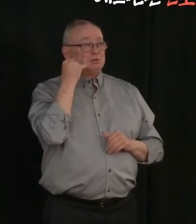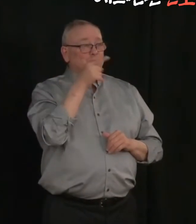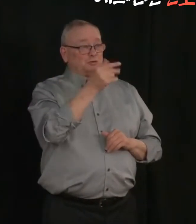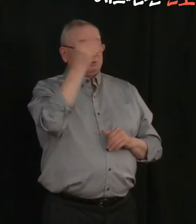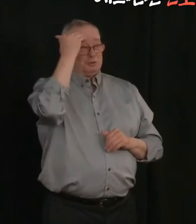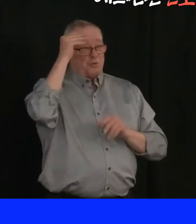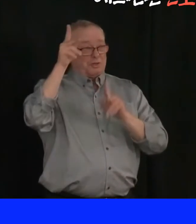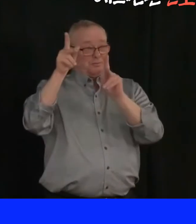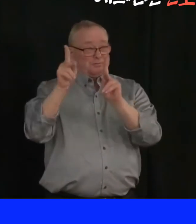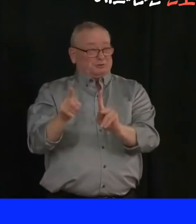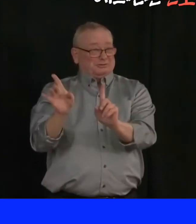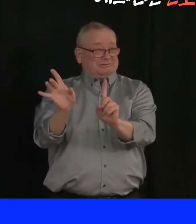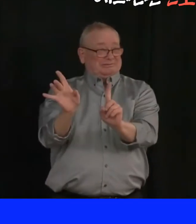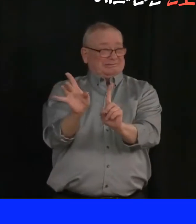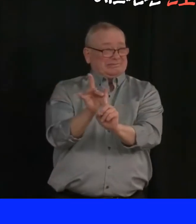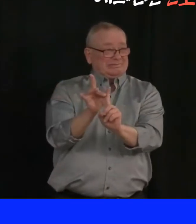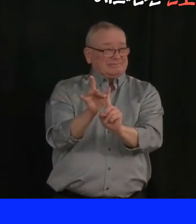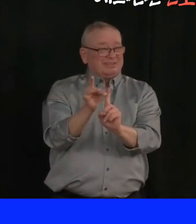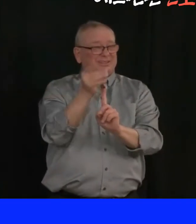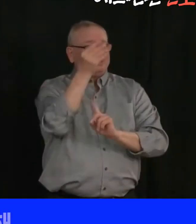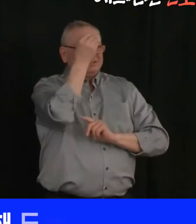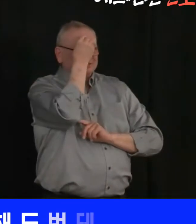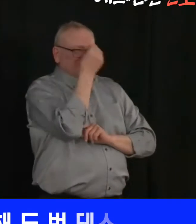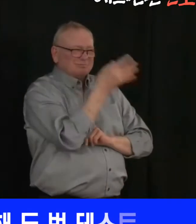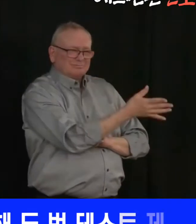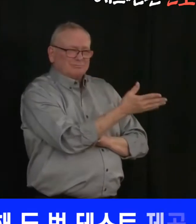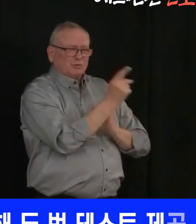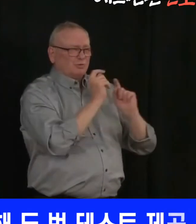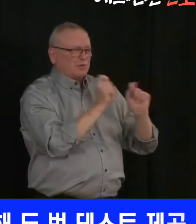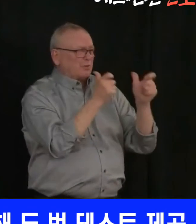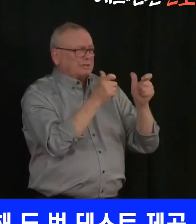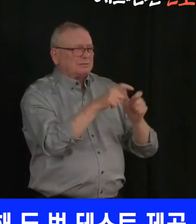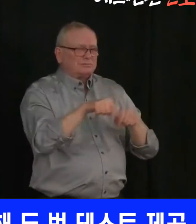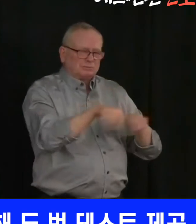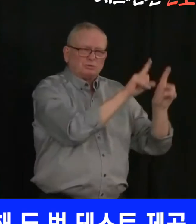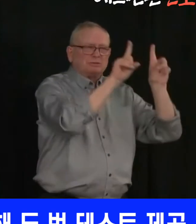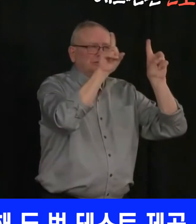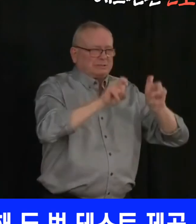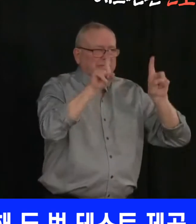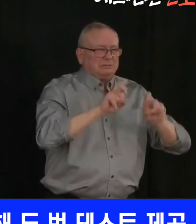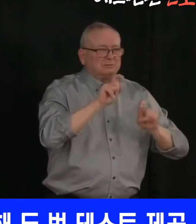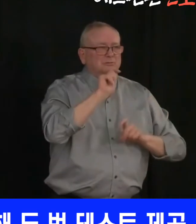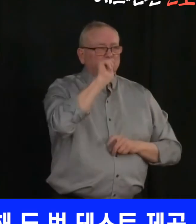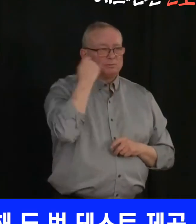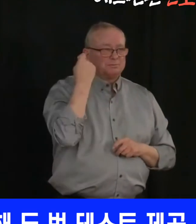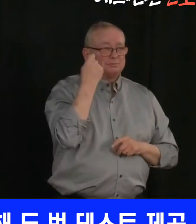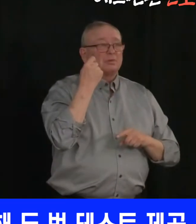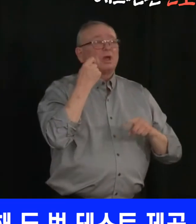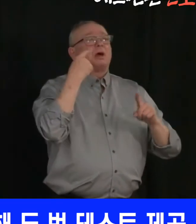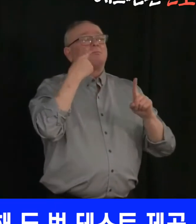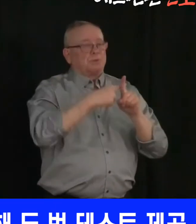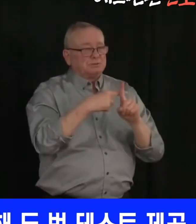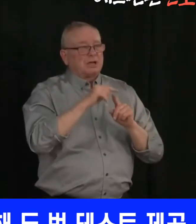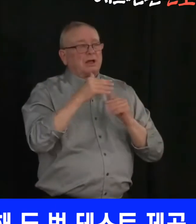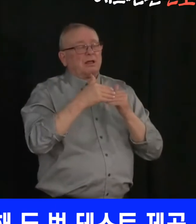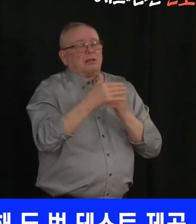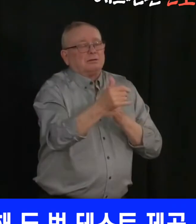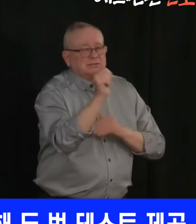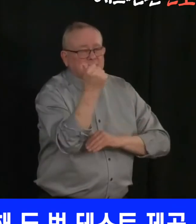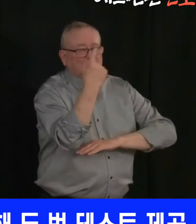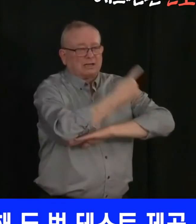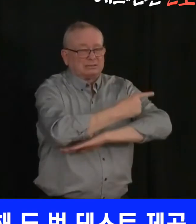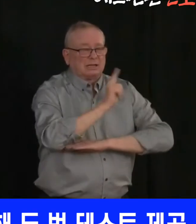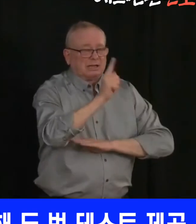흰쇼는 목요일부터 모든 확진 사례의 접촉을 막기 위해 2번의 테스트를 제공할 것이라고 하였습니다. 가까운 접촉인